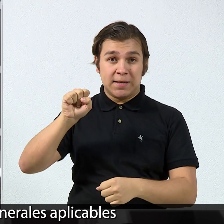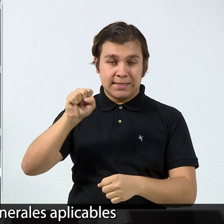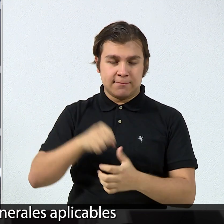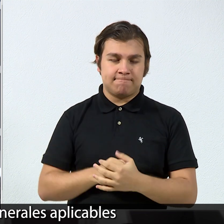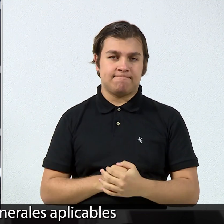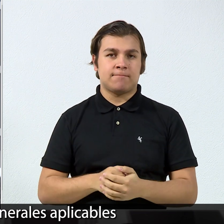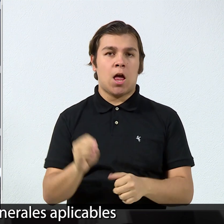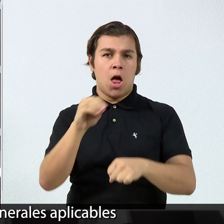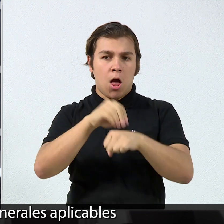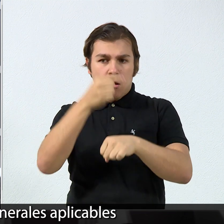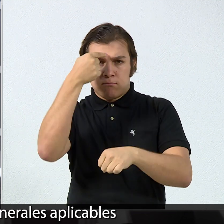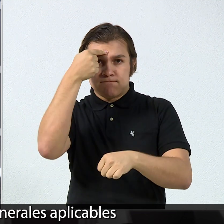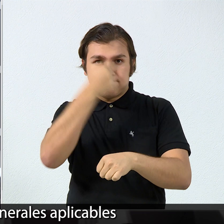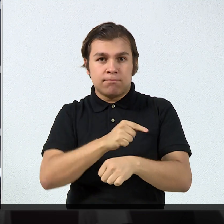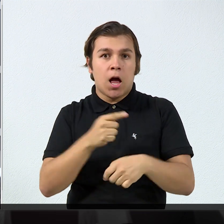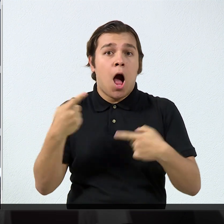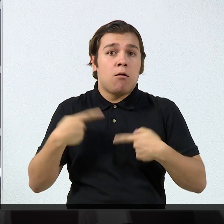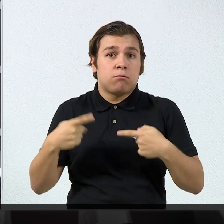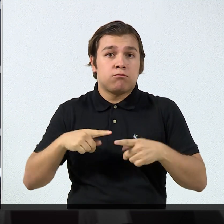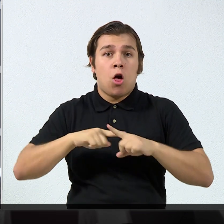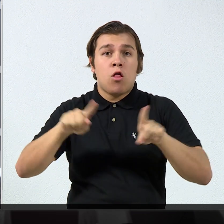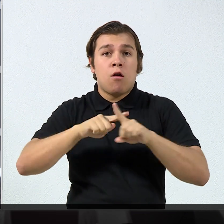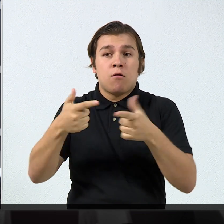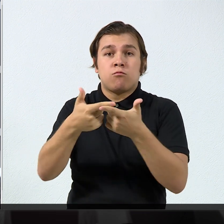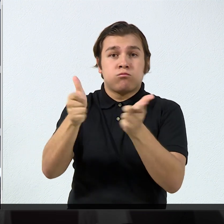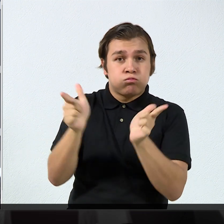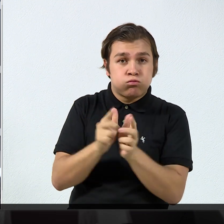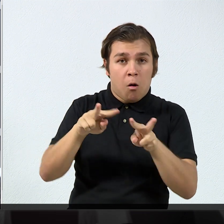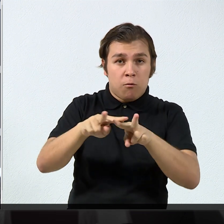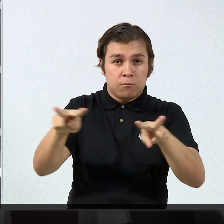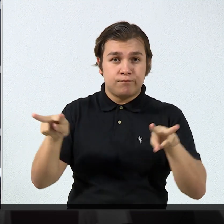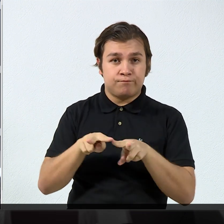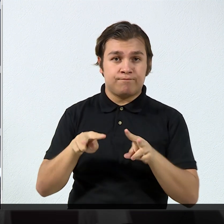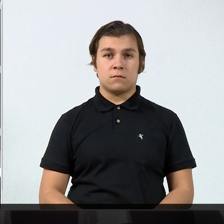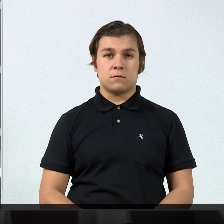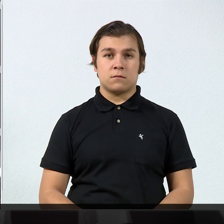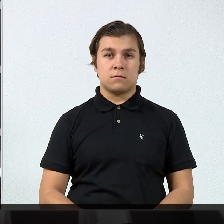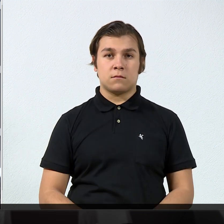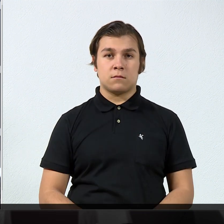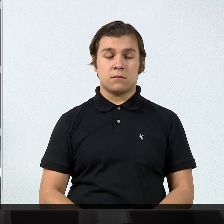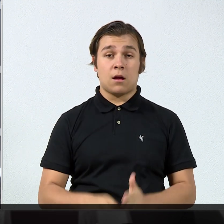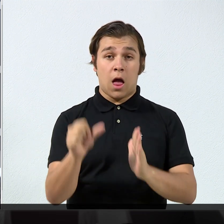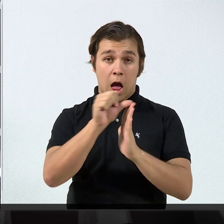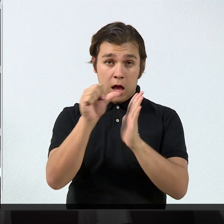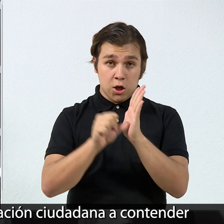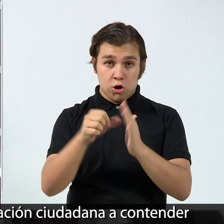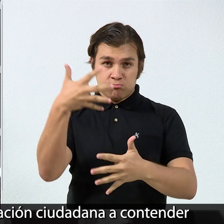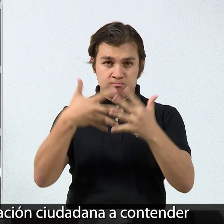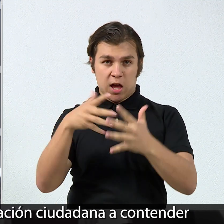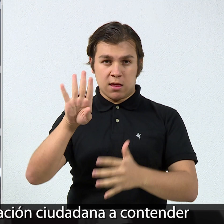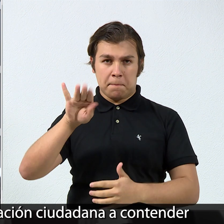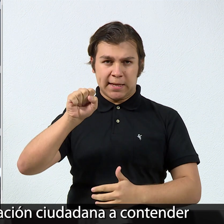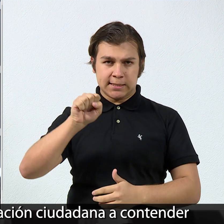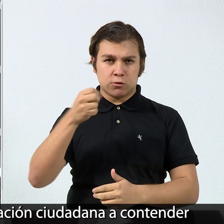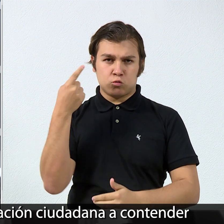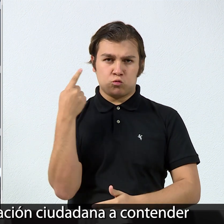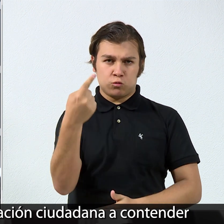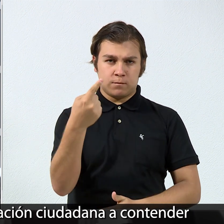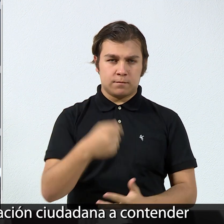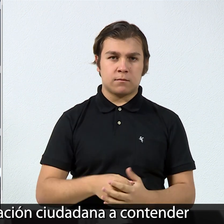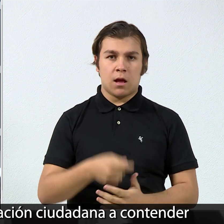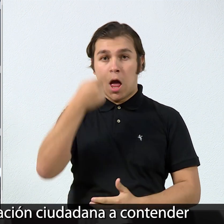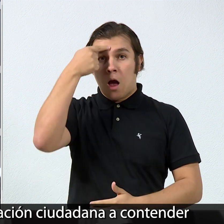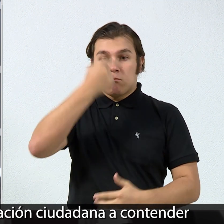generales, aplicables en favor de diversos grupos en situación de vulnerabilidad. Artículo 15 bis 1. Para garantizar